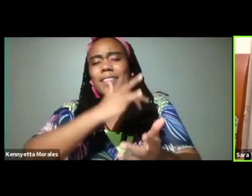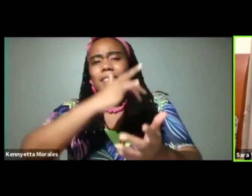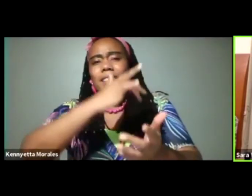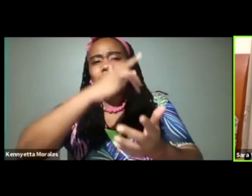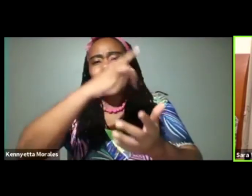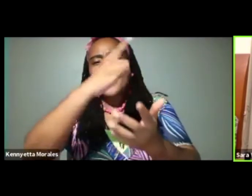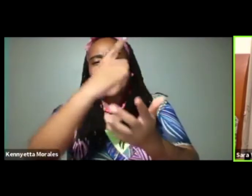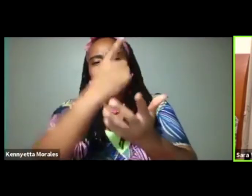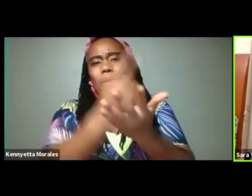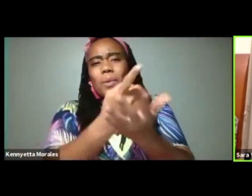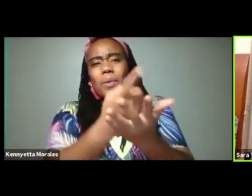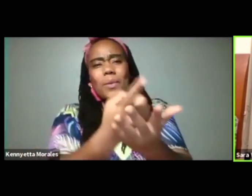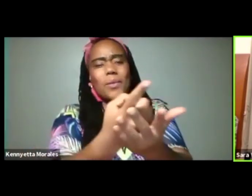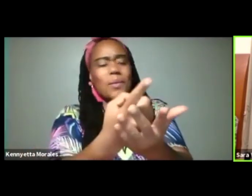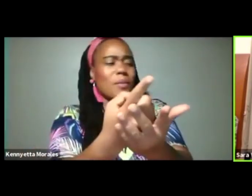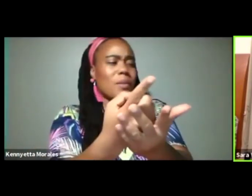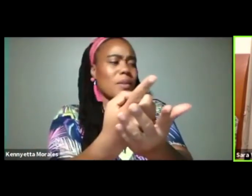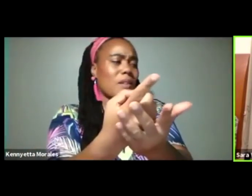poco,